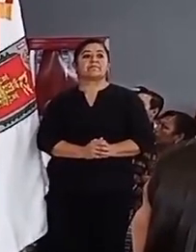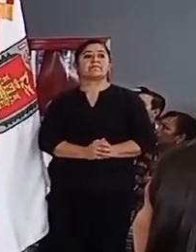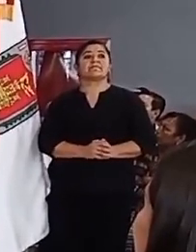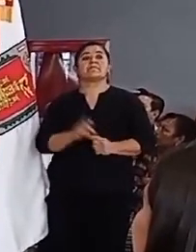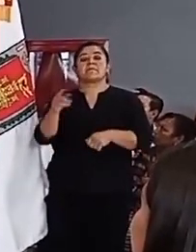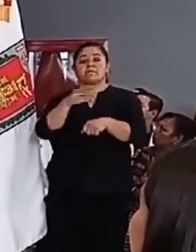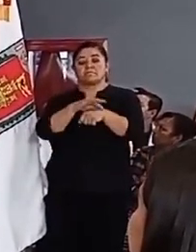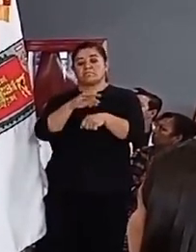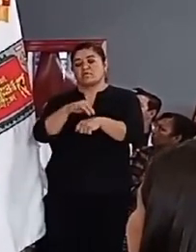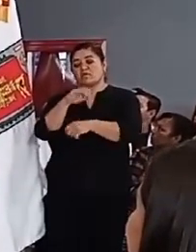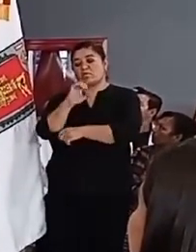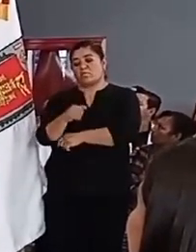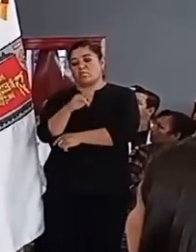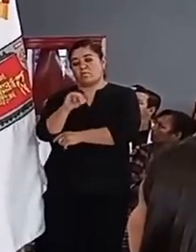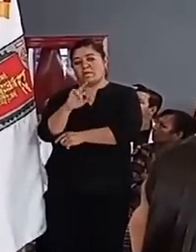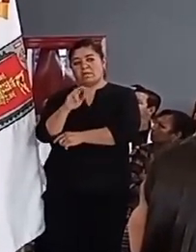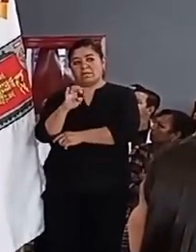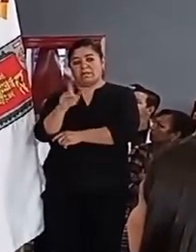médico oftalmólogo